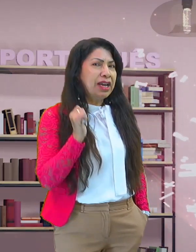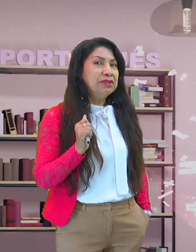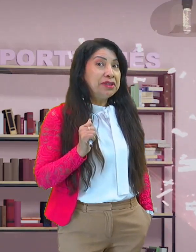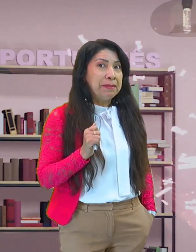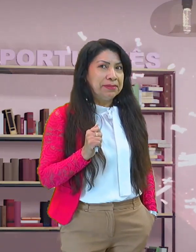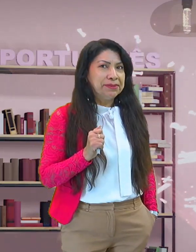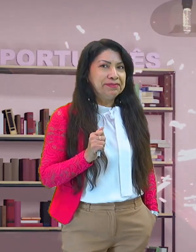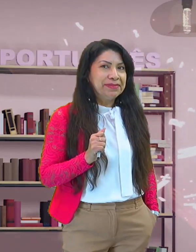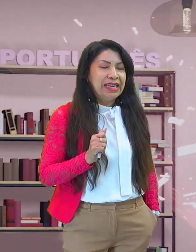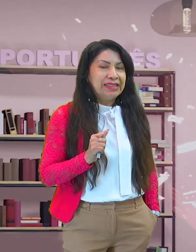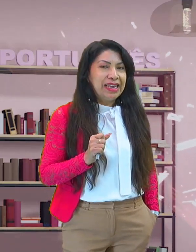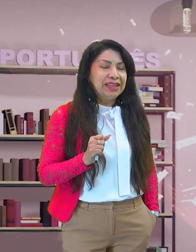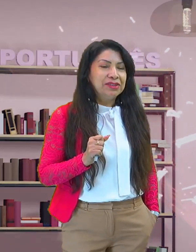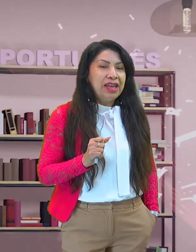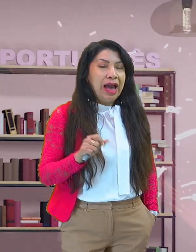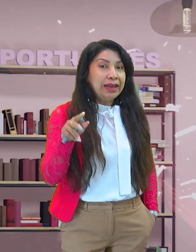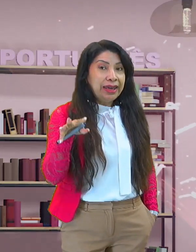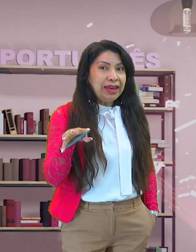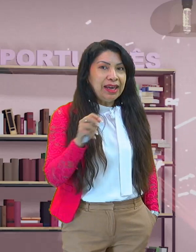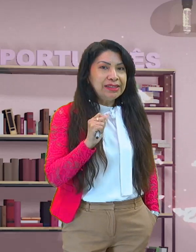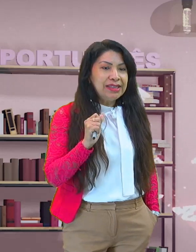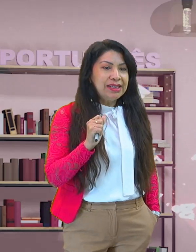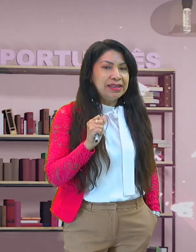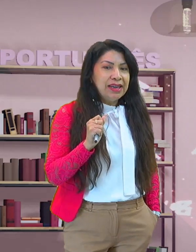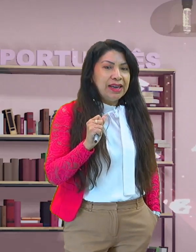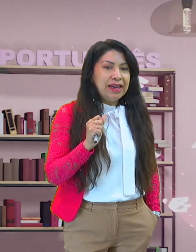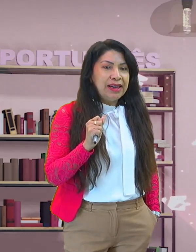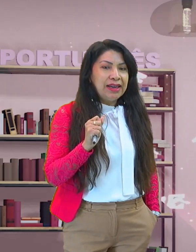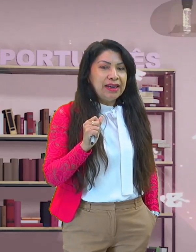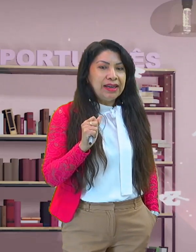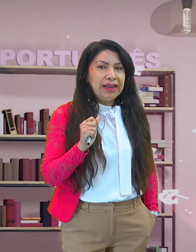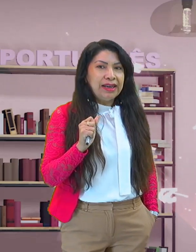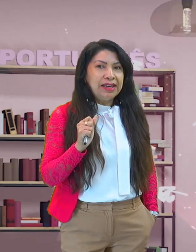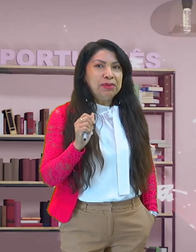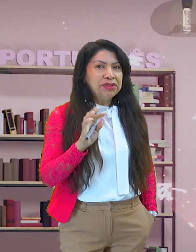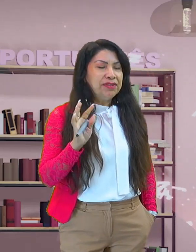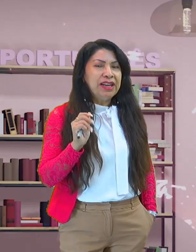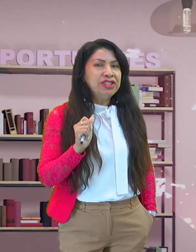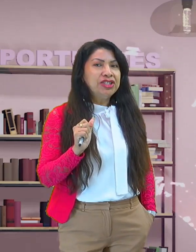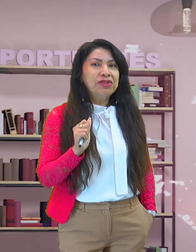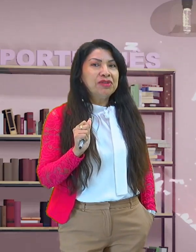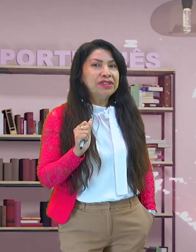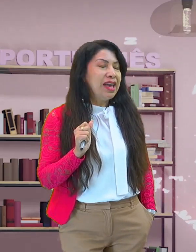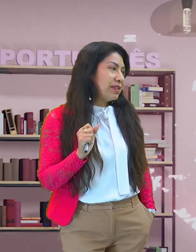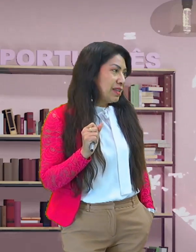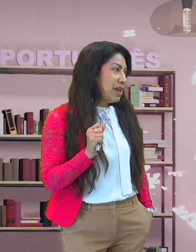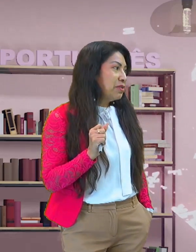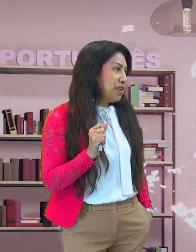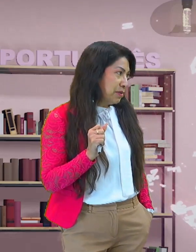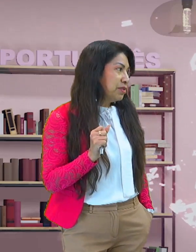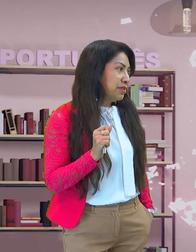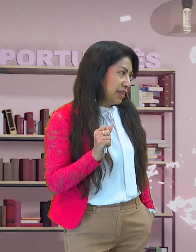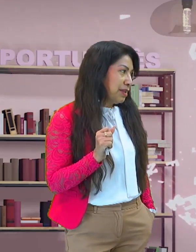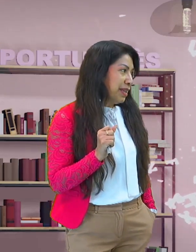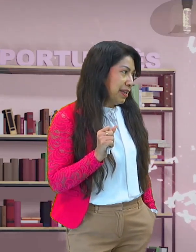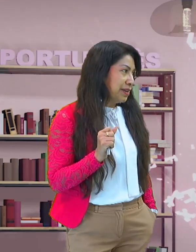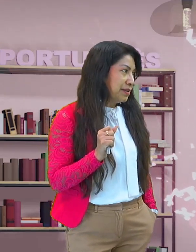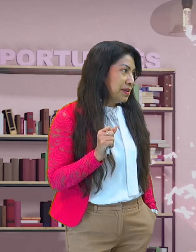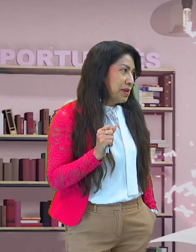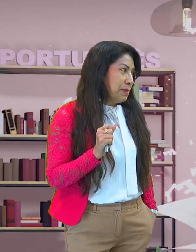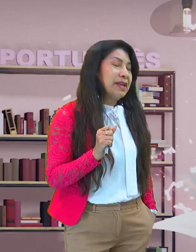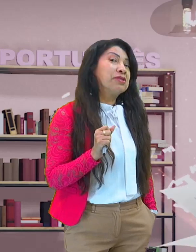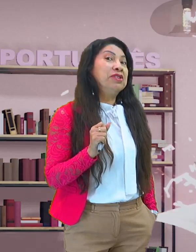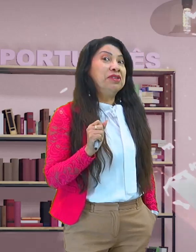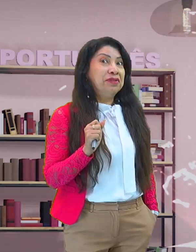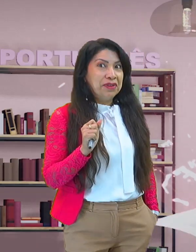me fez voltar no tempo certo aqui é assim é em Porto Velho a gente não consegue se reunir muito dessa maneira